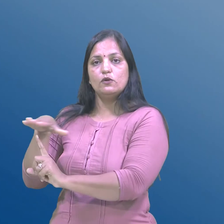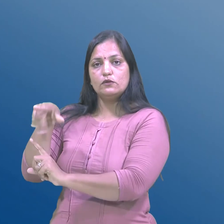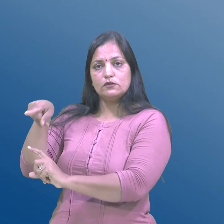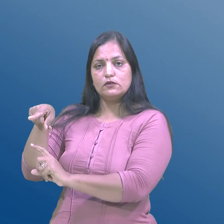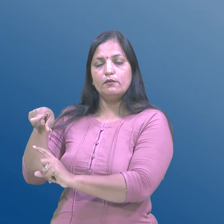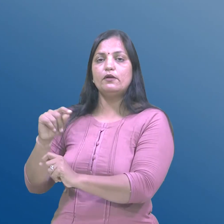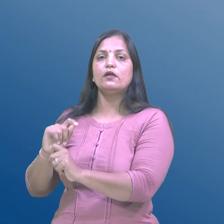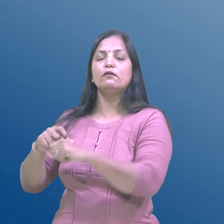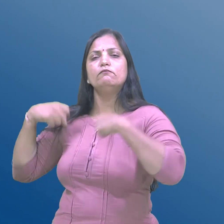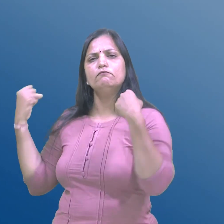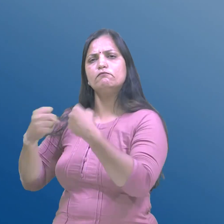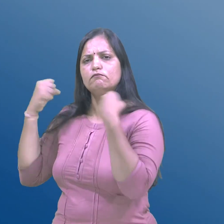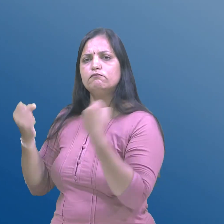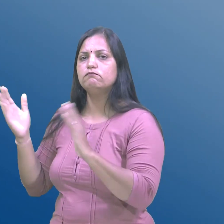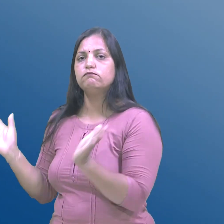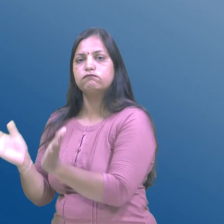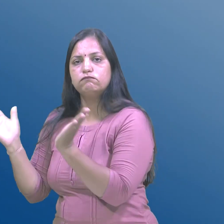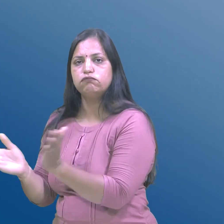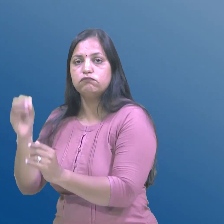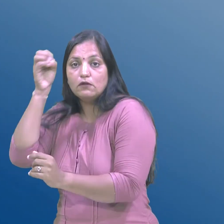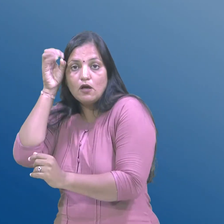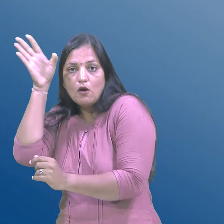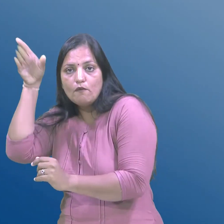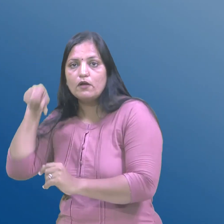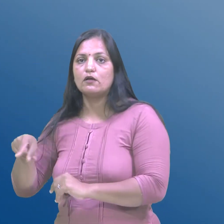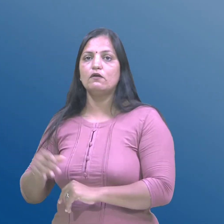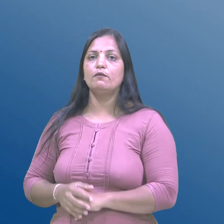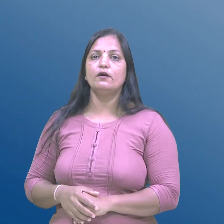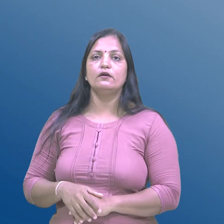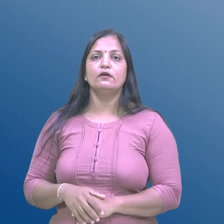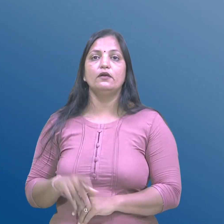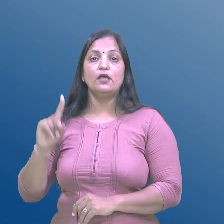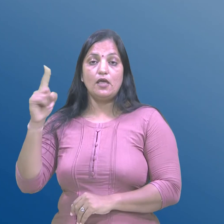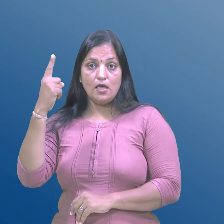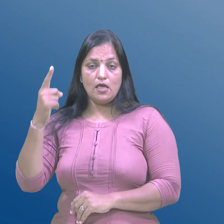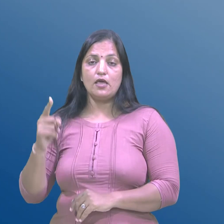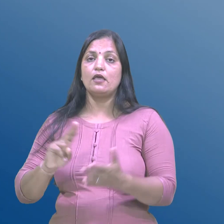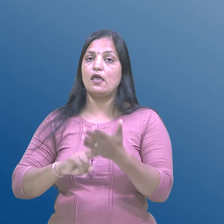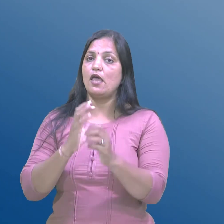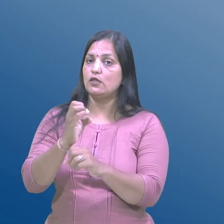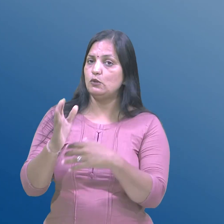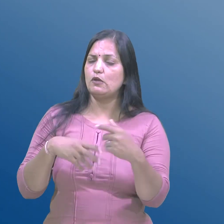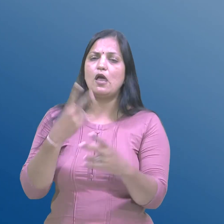કાર્યશીલ બનાવવા અને જાગૃતિ કેળવવા એક કે વધારે સત્તામંડળોને અધિકૃત